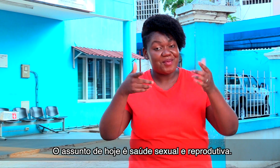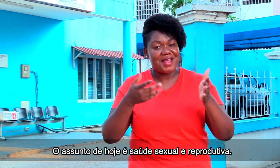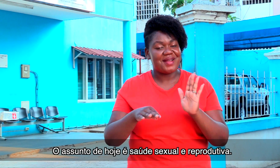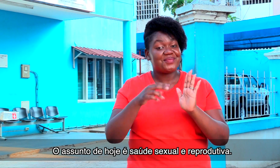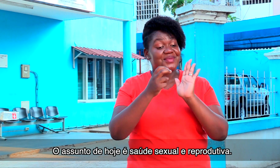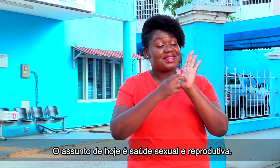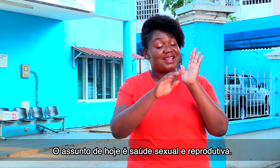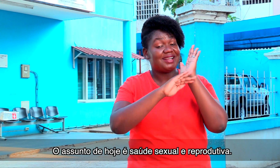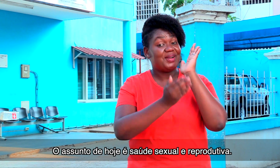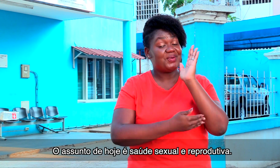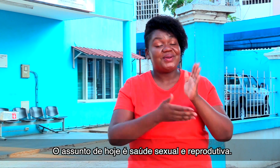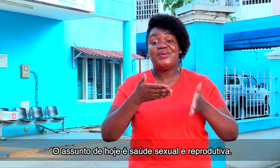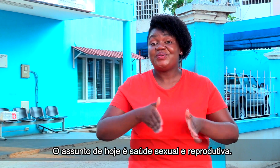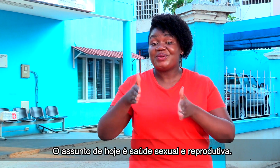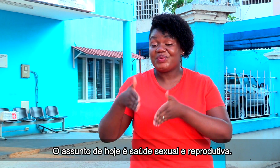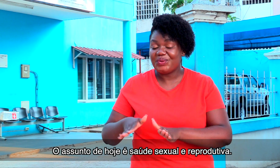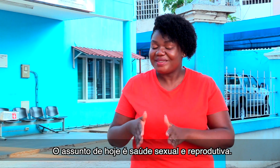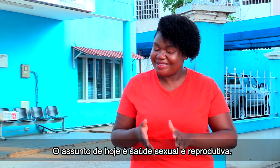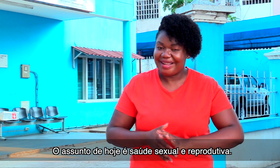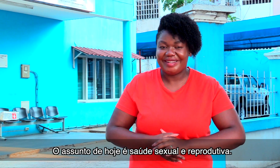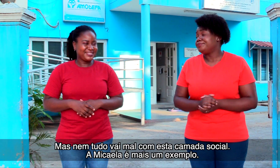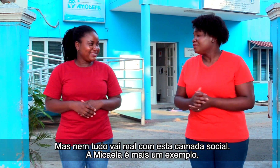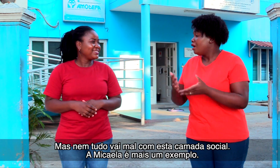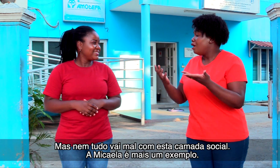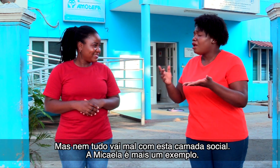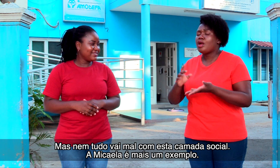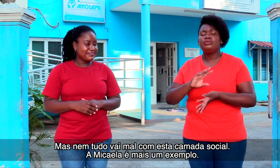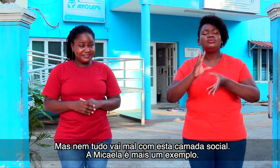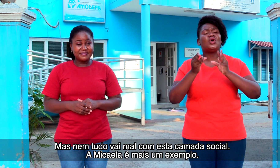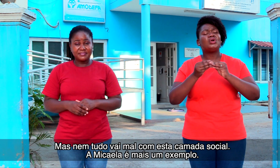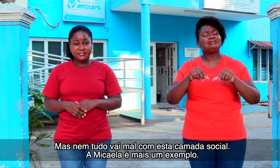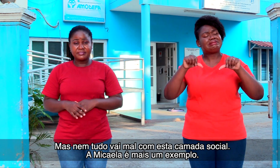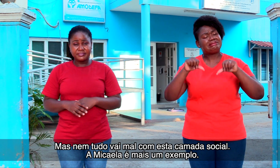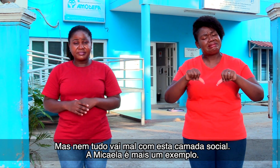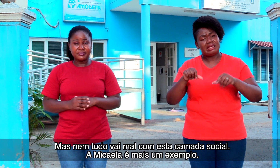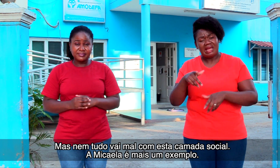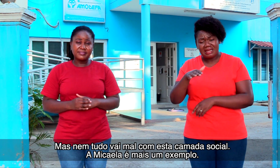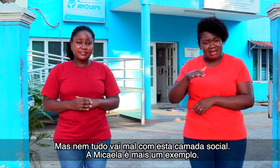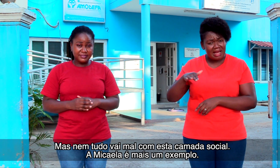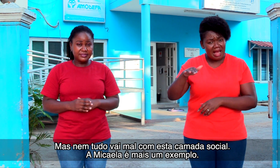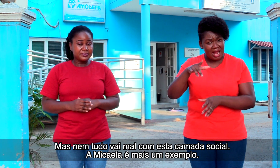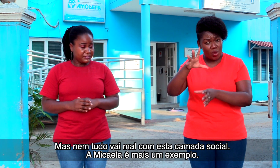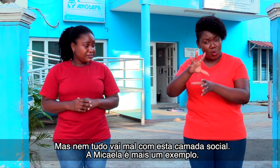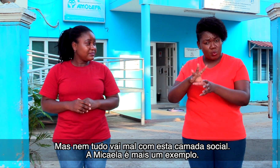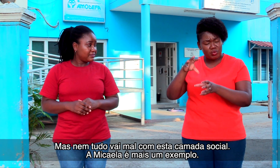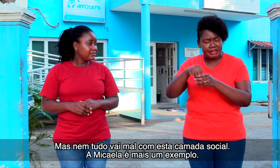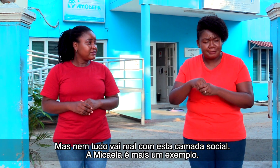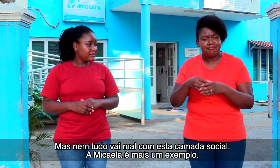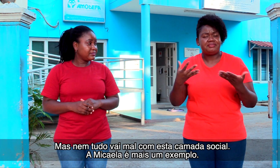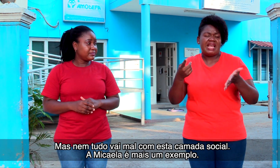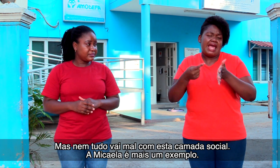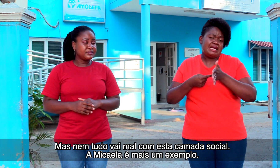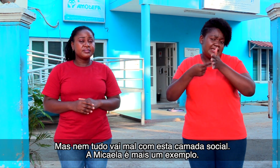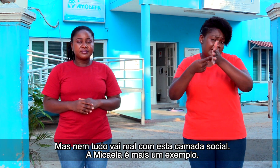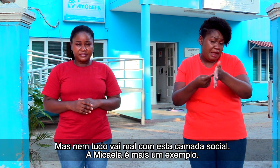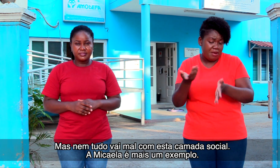é saúde sexual e reprodutiva. Mas nem tudo vai mal